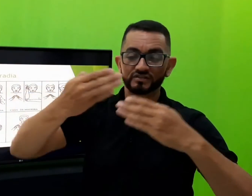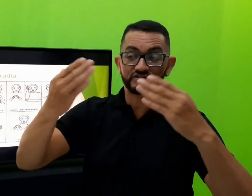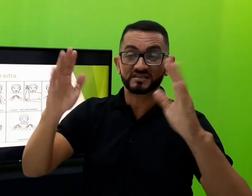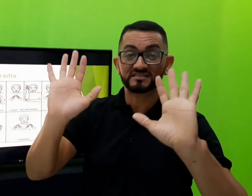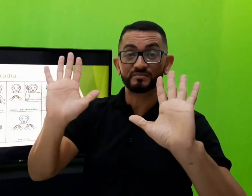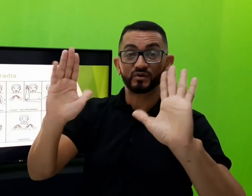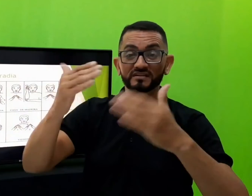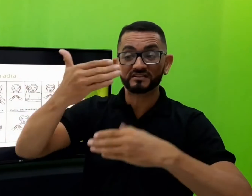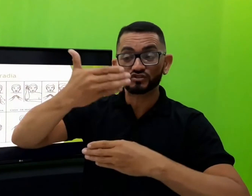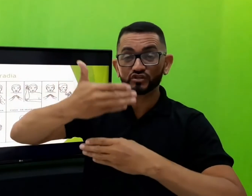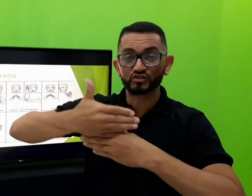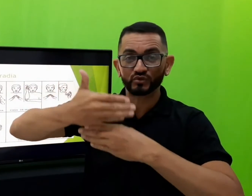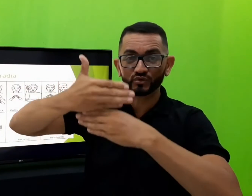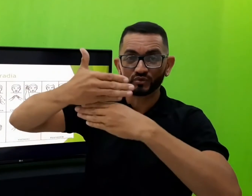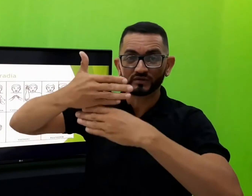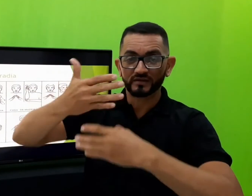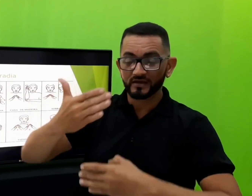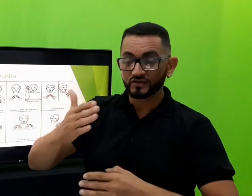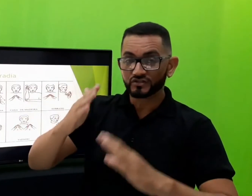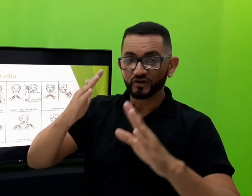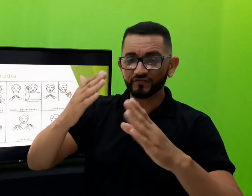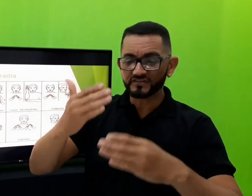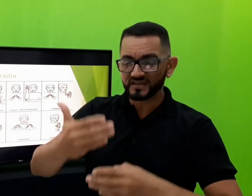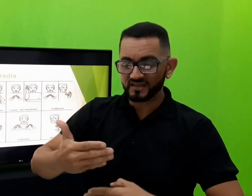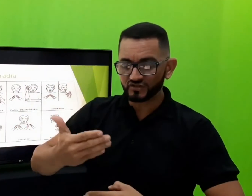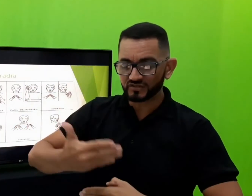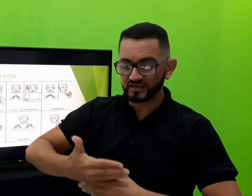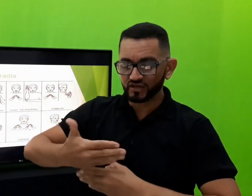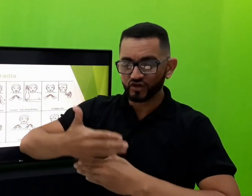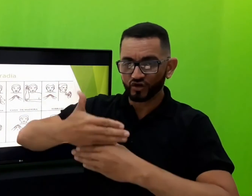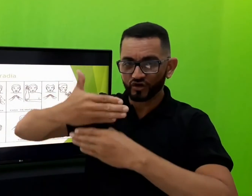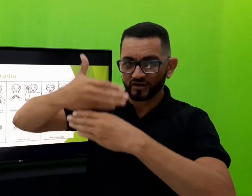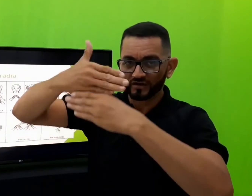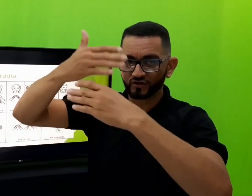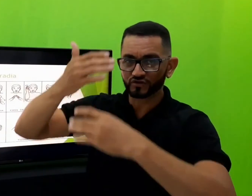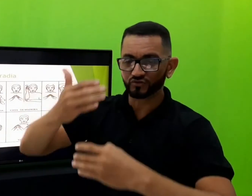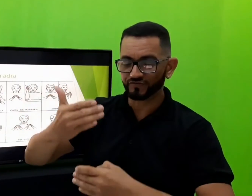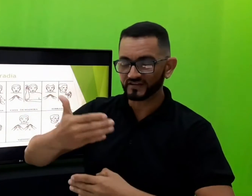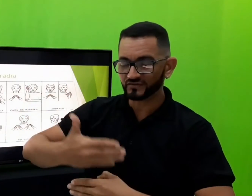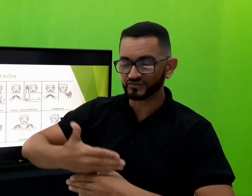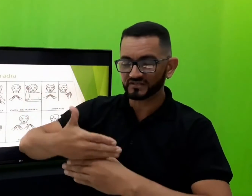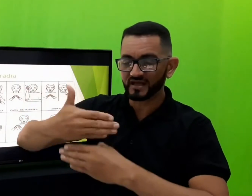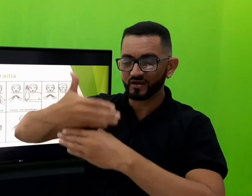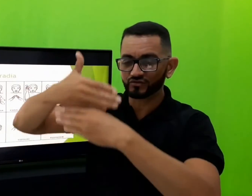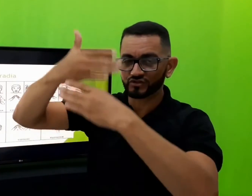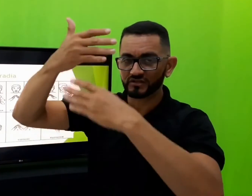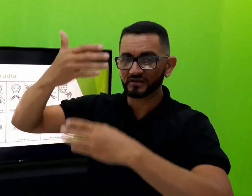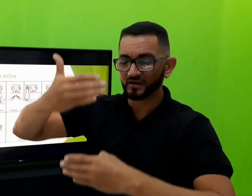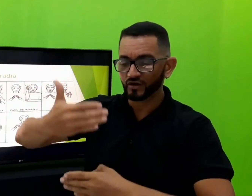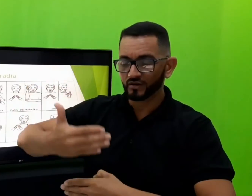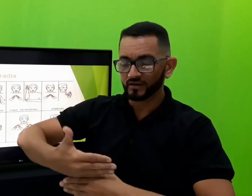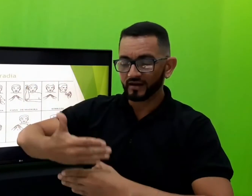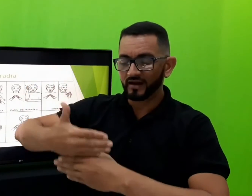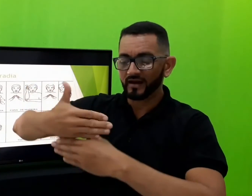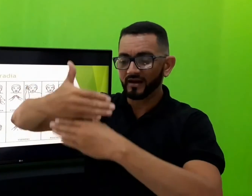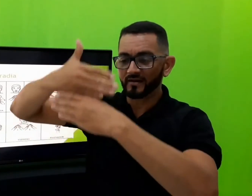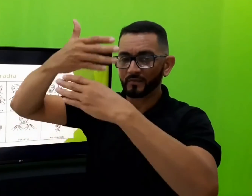isso aqui simboliza tijolo. Se eu fizer isso aqui, ó, eu estou fazendo o sinal de